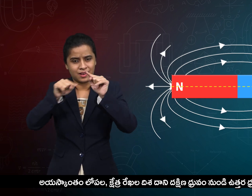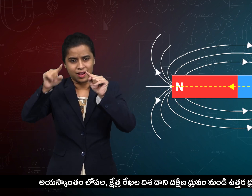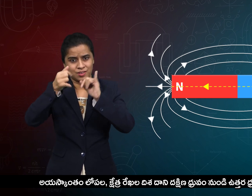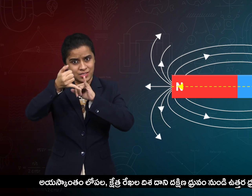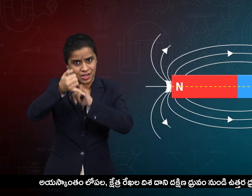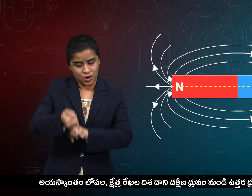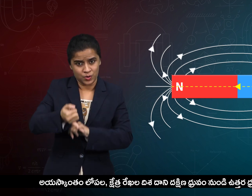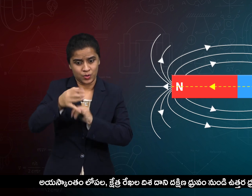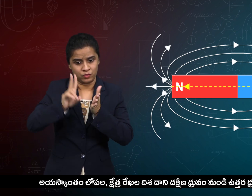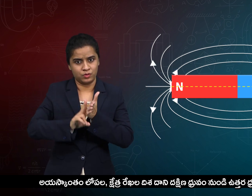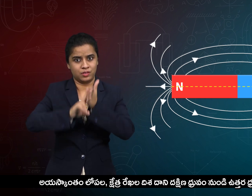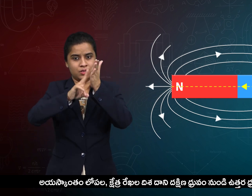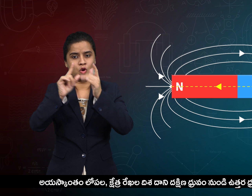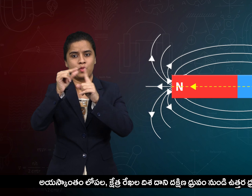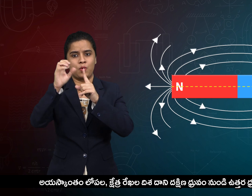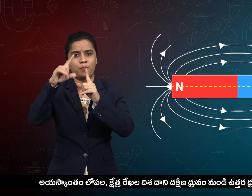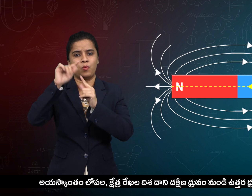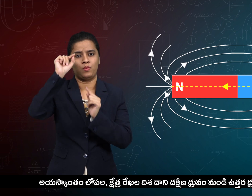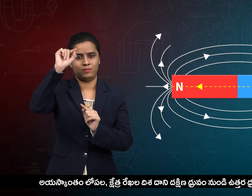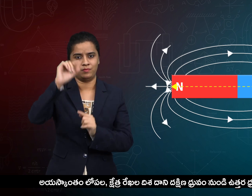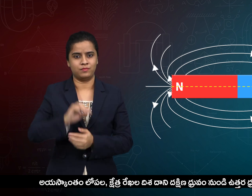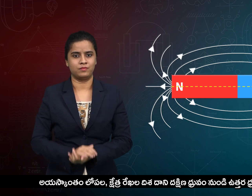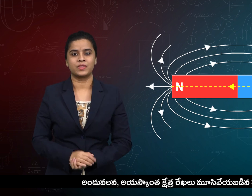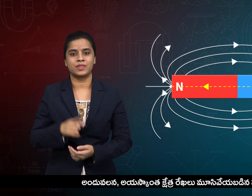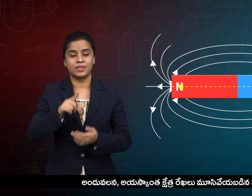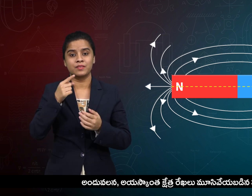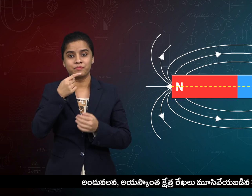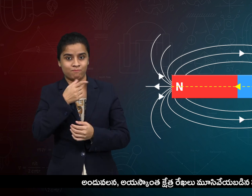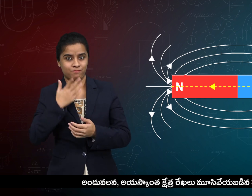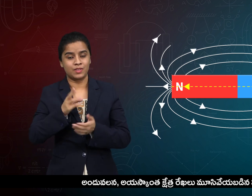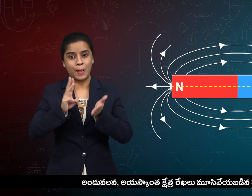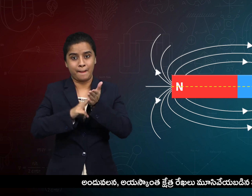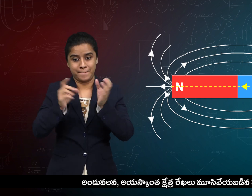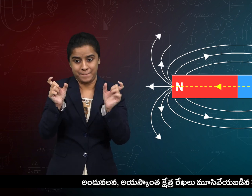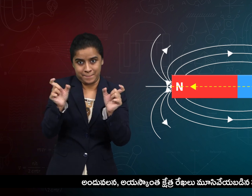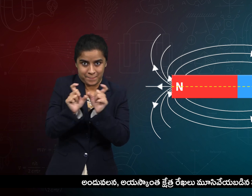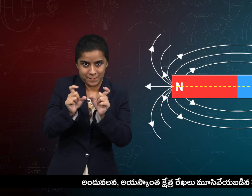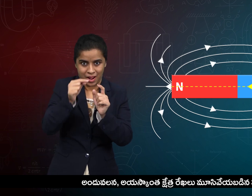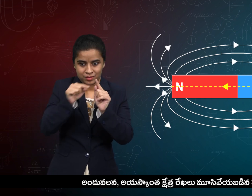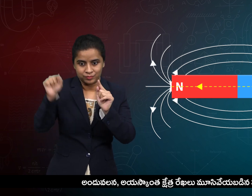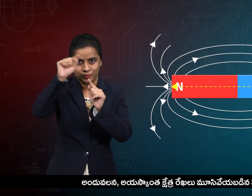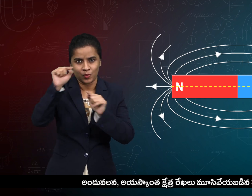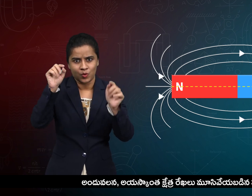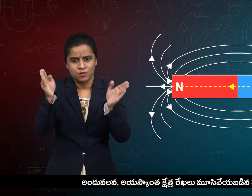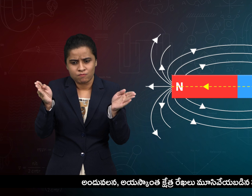ధ్రువం నుండి ఉత్తర ధ్రువం వరకు ఉంటుంది. అందువలన అయస్కాంత క్షేత్ర రేఖలు